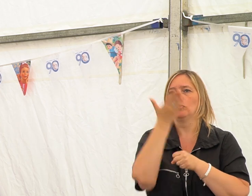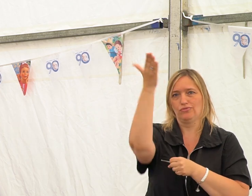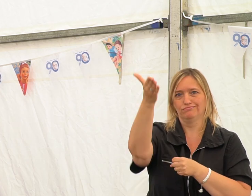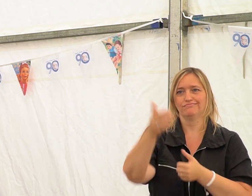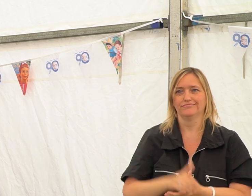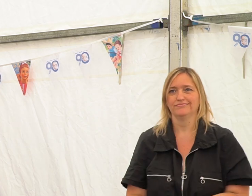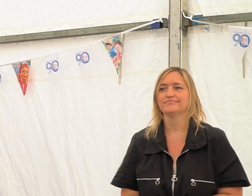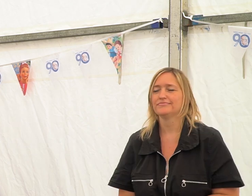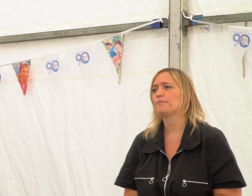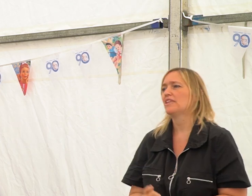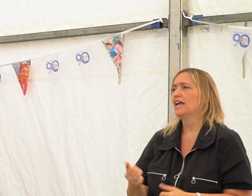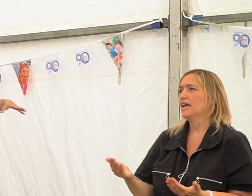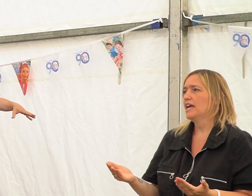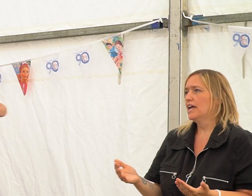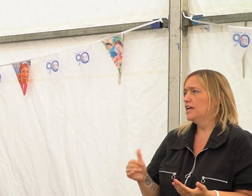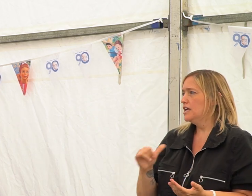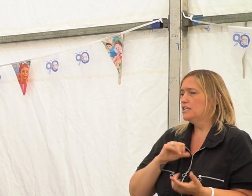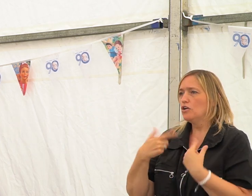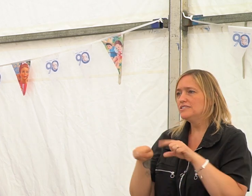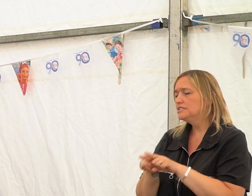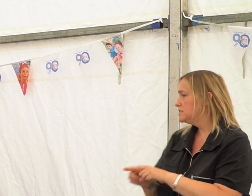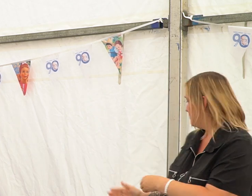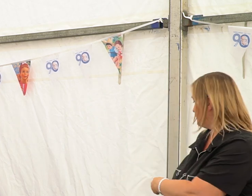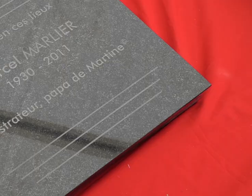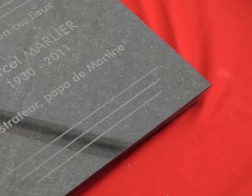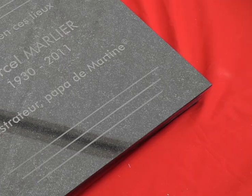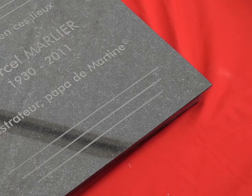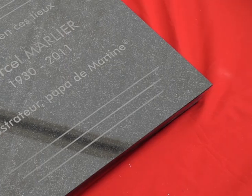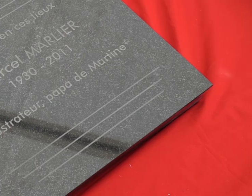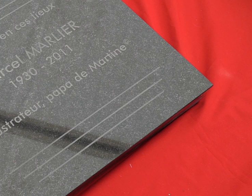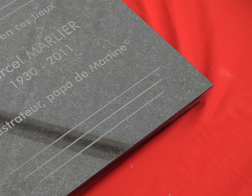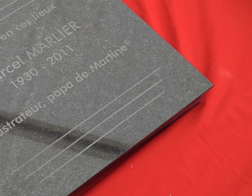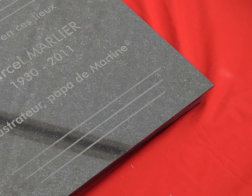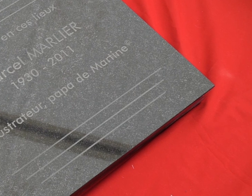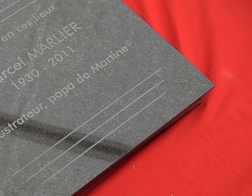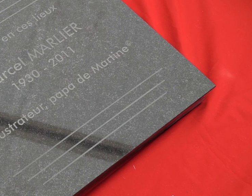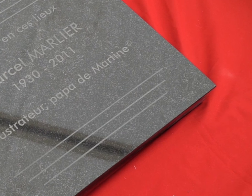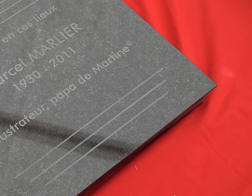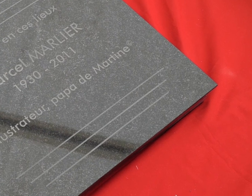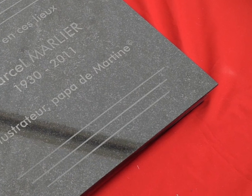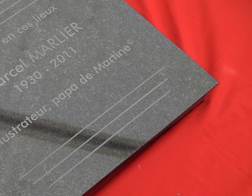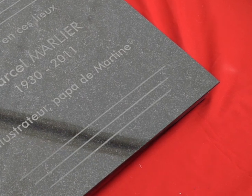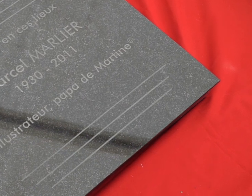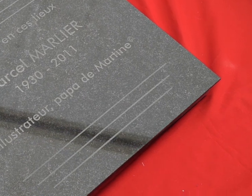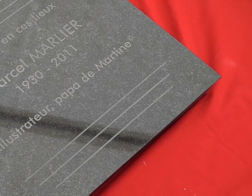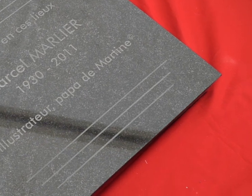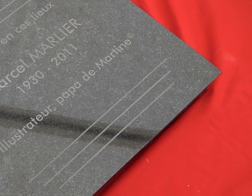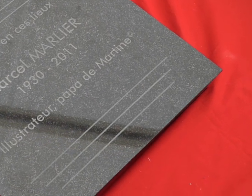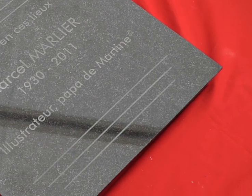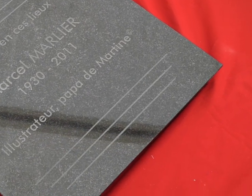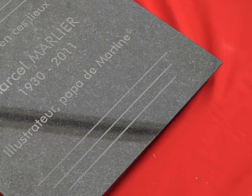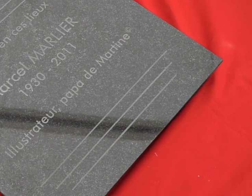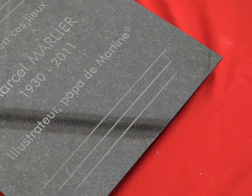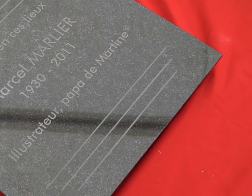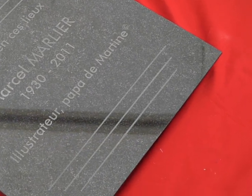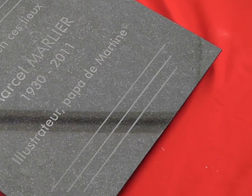aussi dévoiler la plaque hommage, une plaque qui est ici et donc qui rend hommage à Marcel Marlier, qui sera posée dans les prochains jours à sa